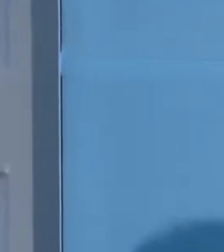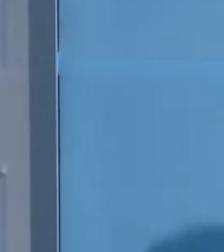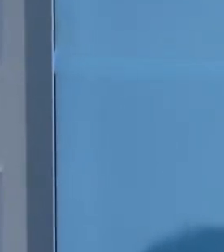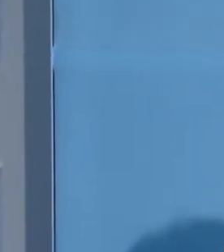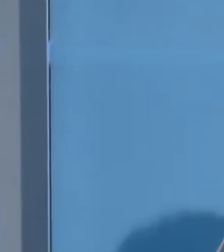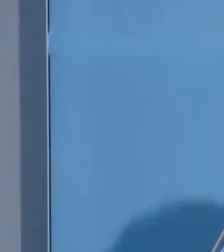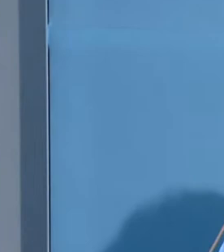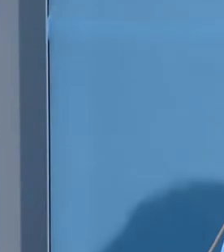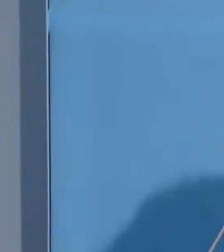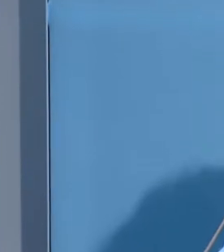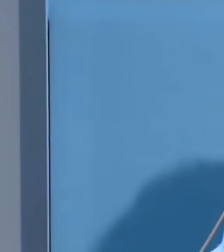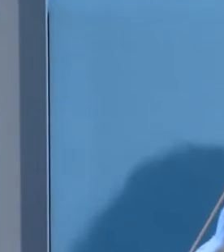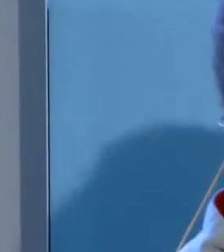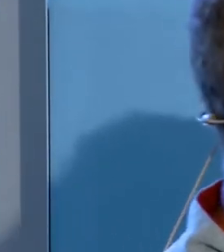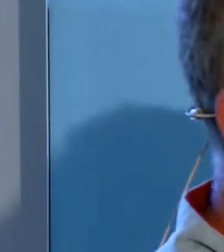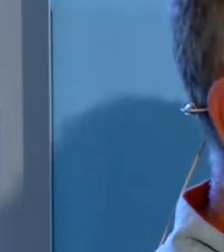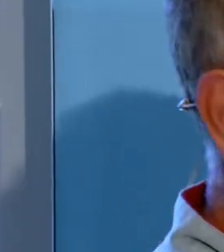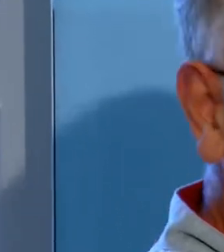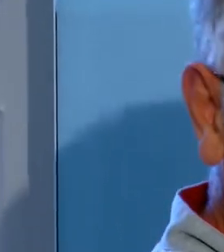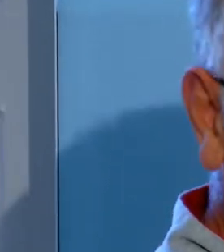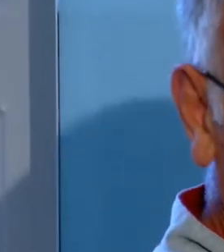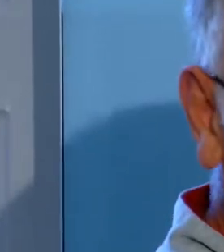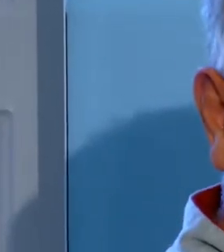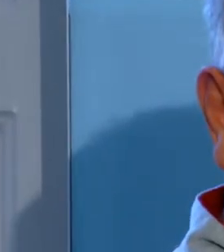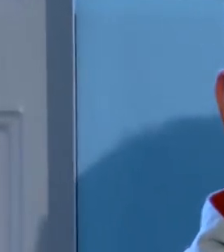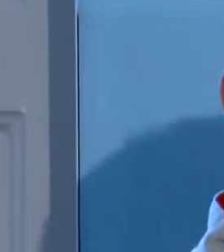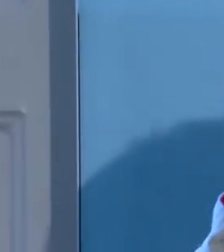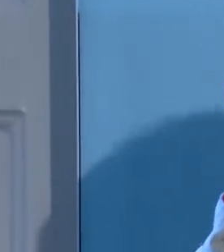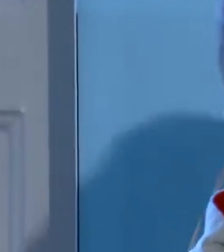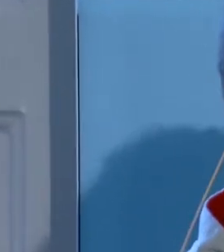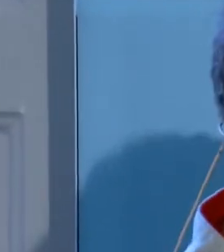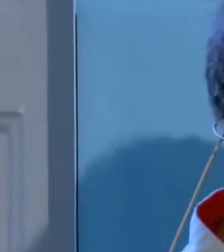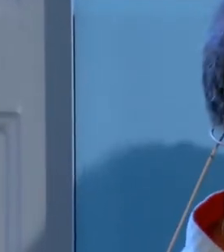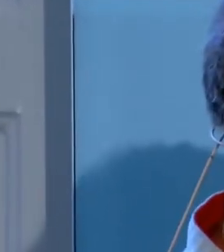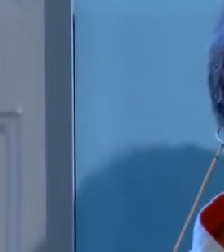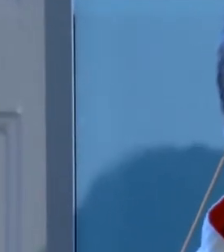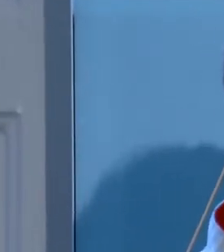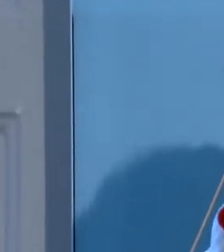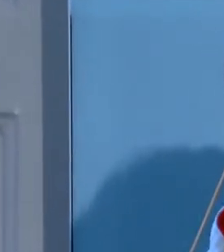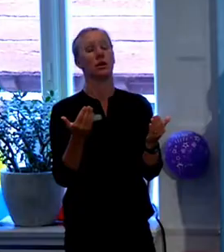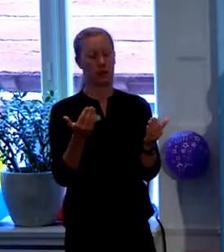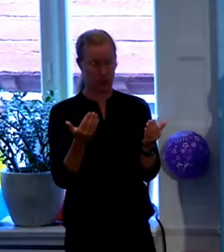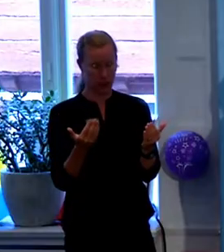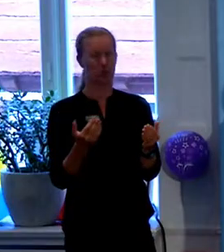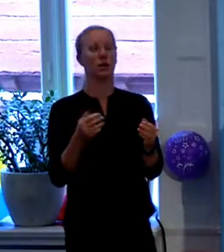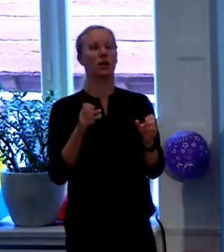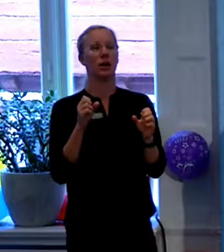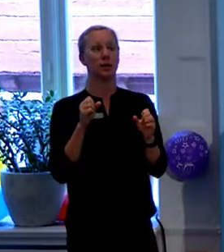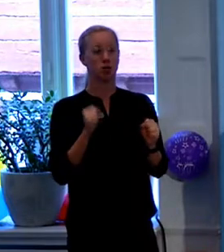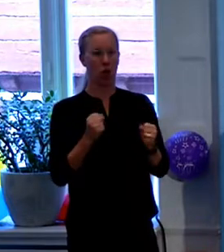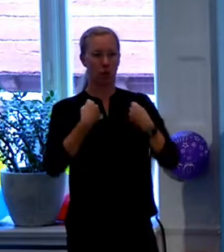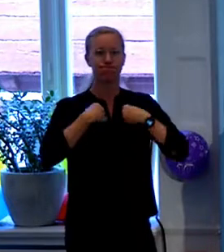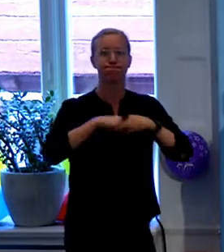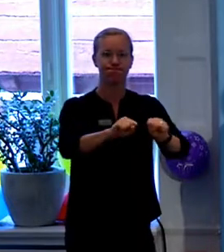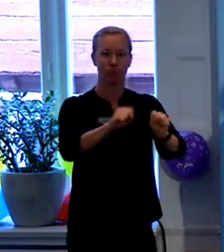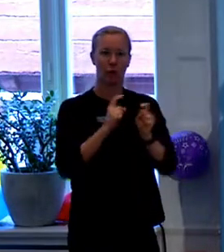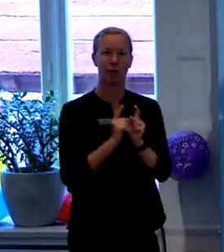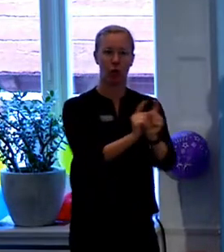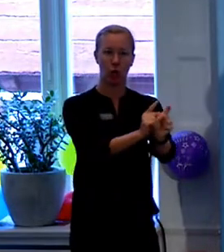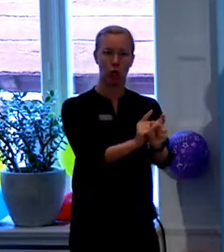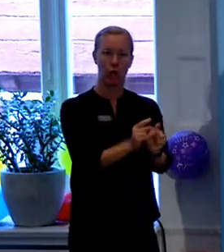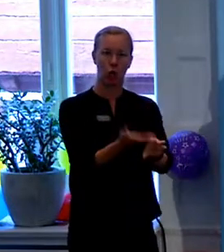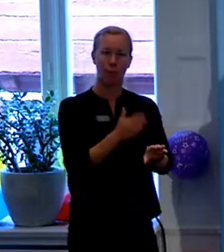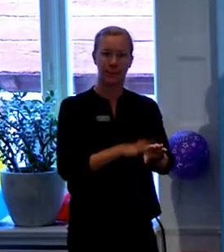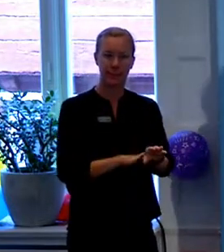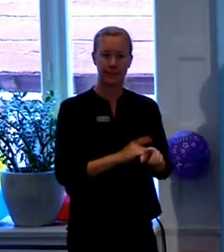del kompetens där ute redan. Oh, ja. Men att det svåra, stora steget är att handla efter den